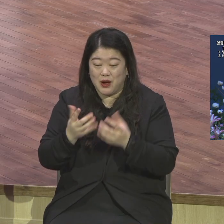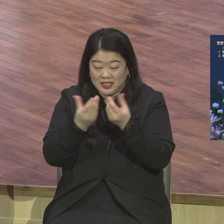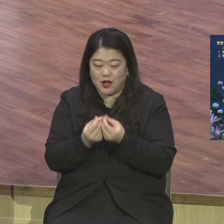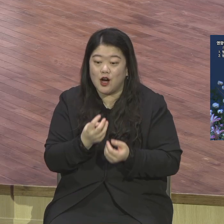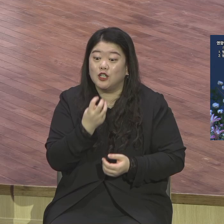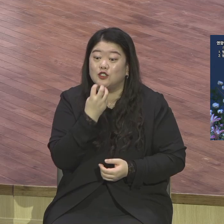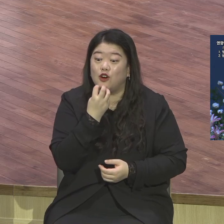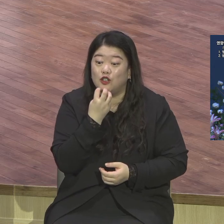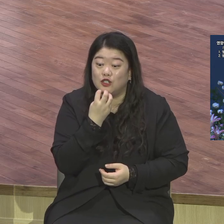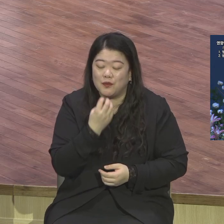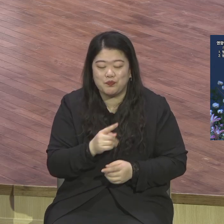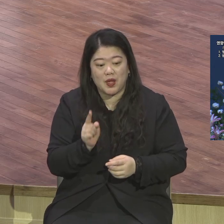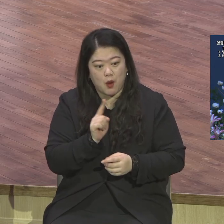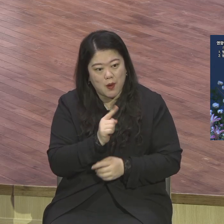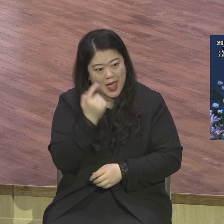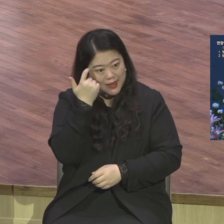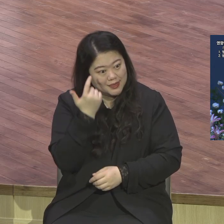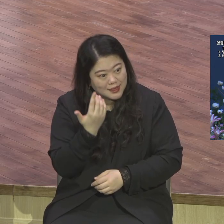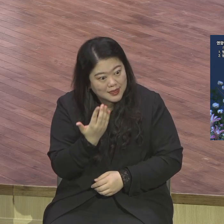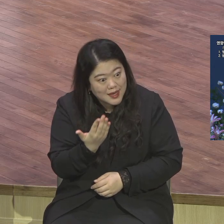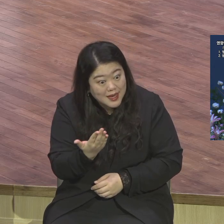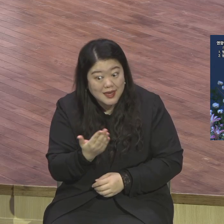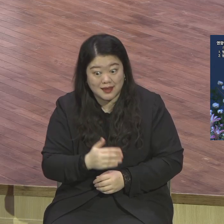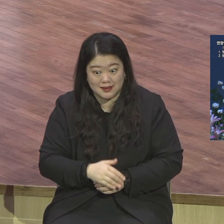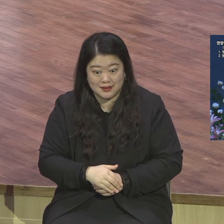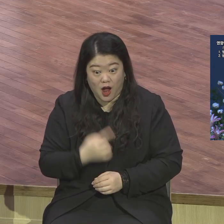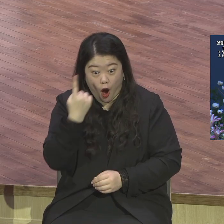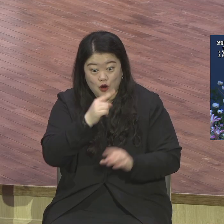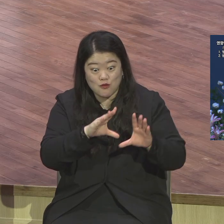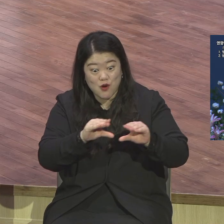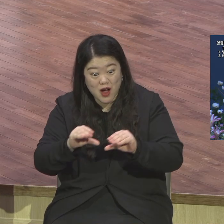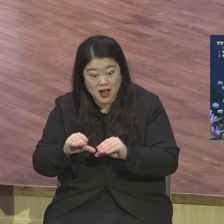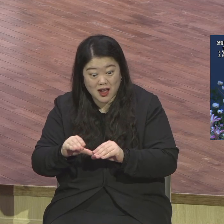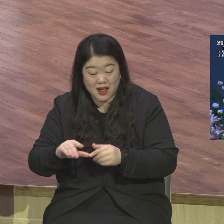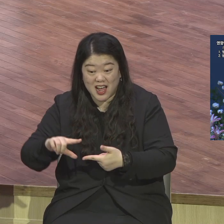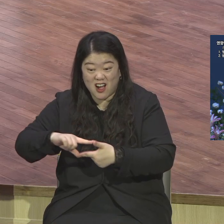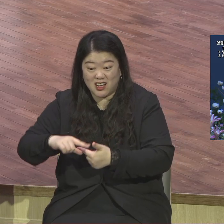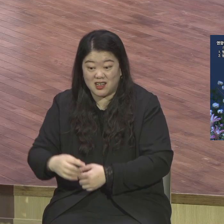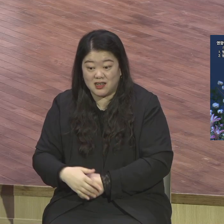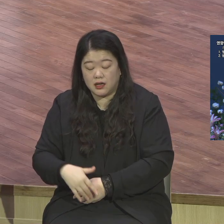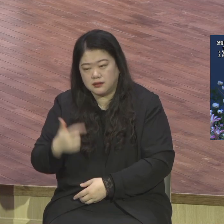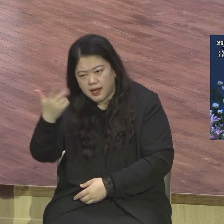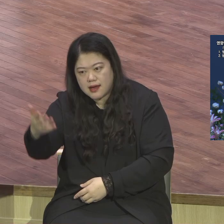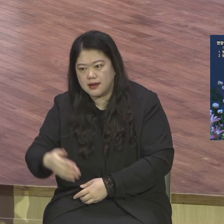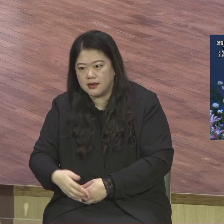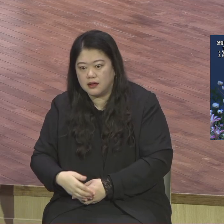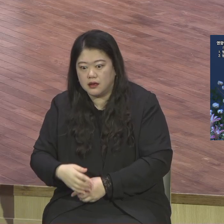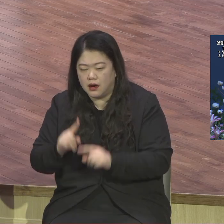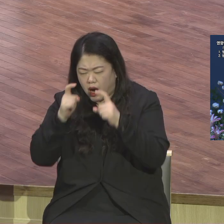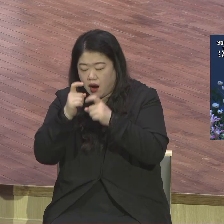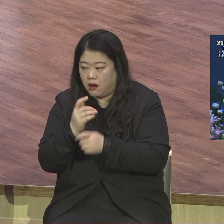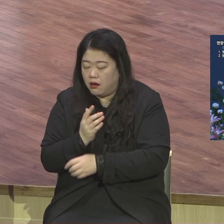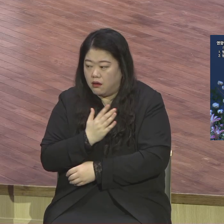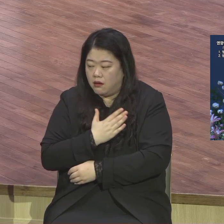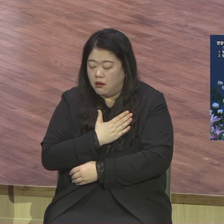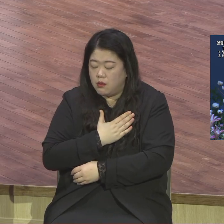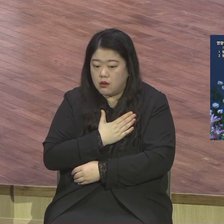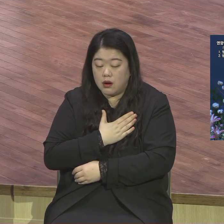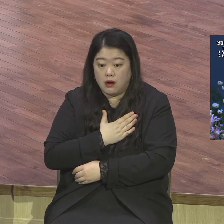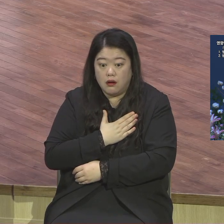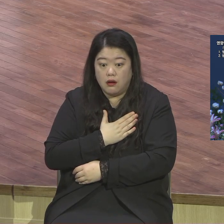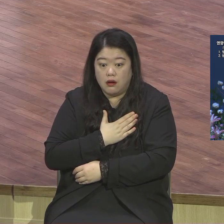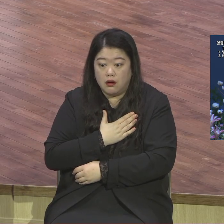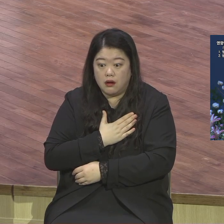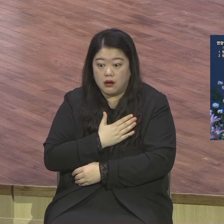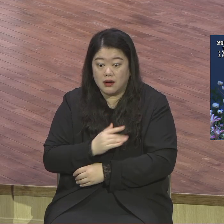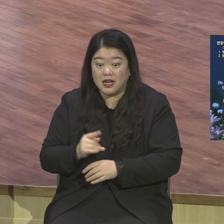제가 그랬다니까요. 문화가 그러니까 그냥 사람을 또 보면 그냥 머리가 좀 이상. 네 머리가 왜 이러노? 네 살